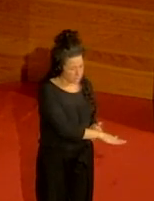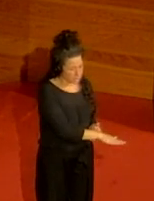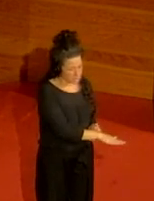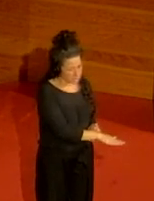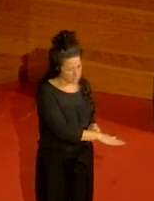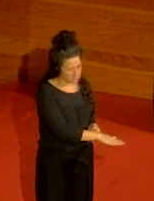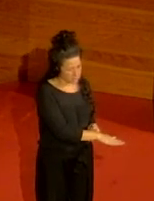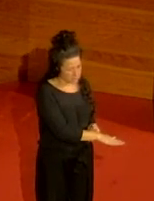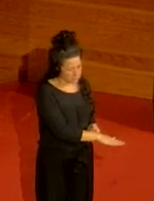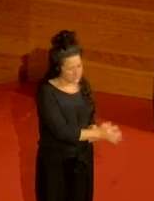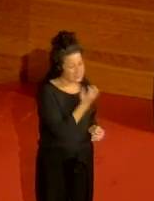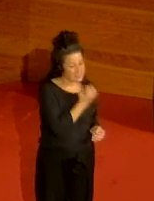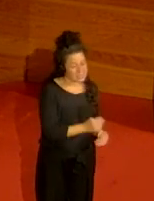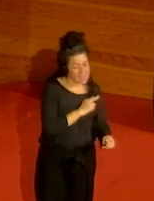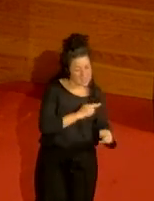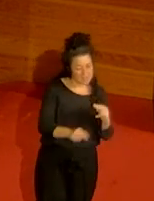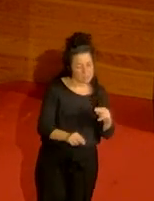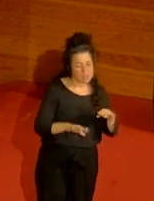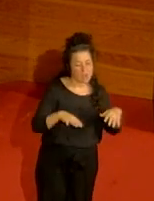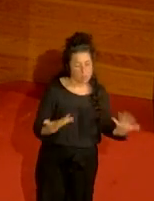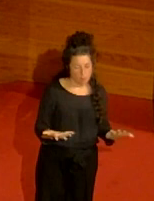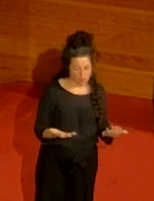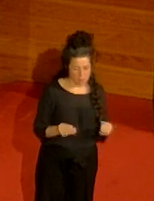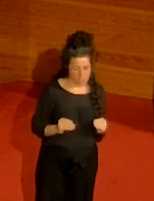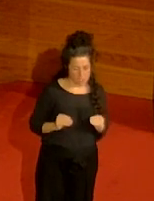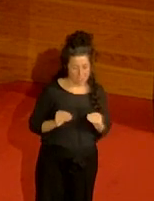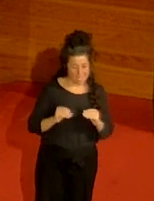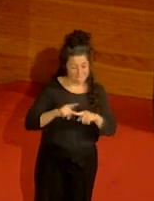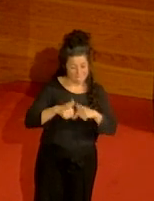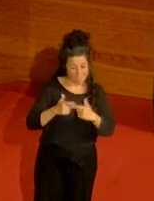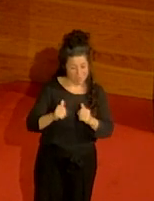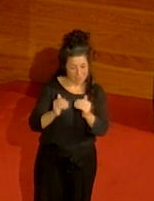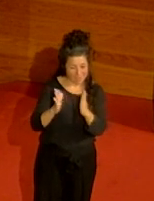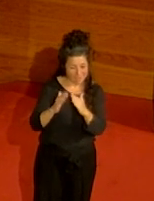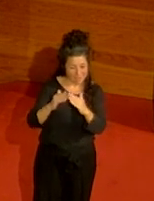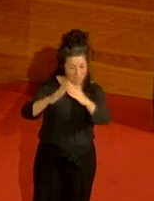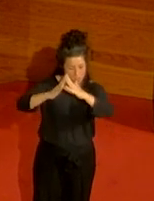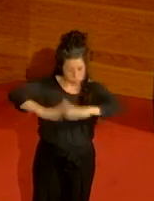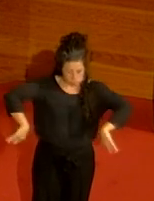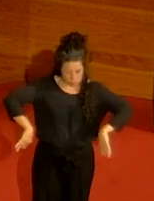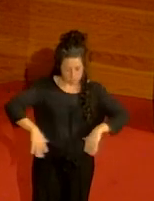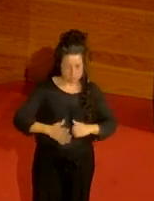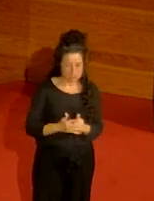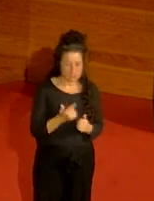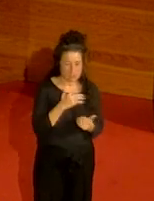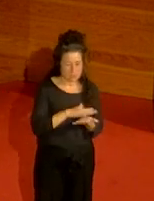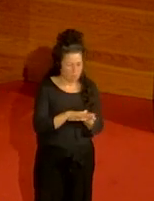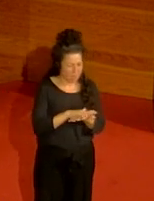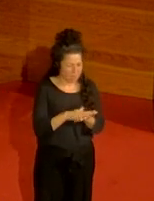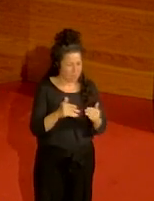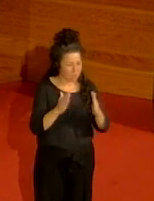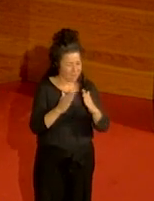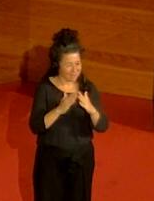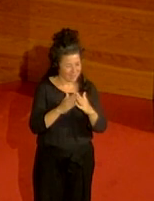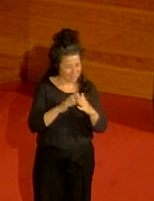de Israel es demoler la casa familiar cuando me refiero a que esa familia Generalmente los palestinos viven primos